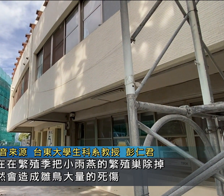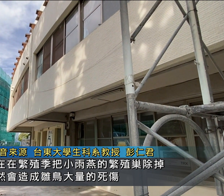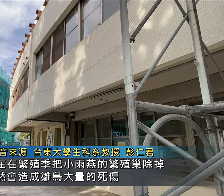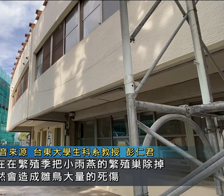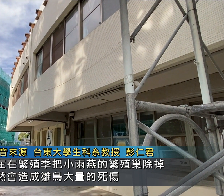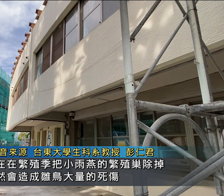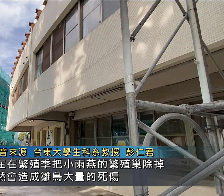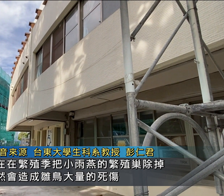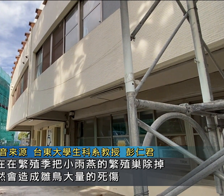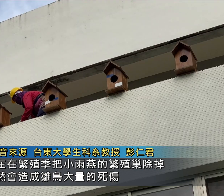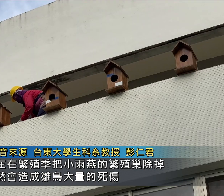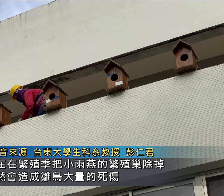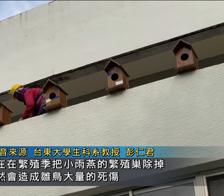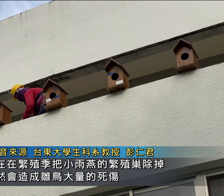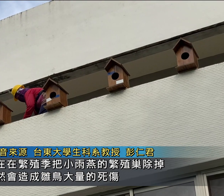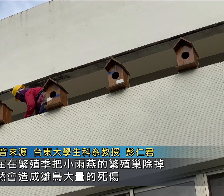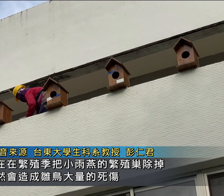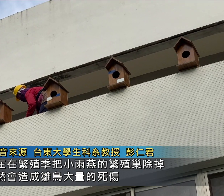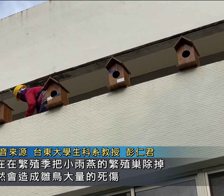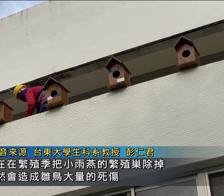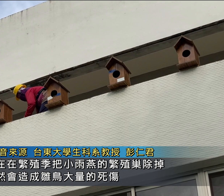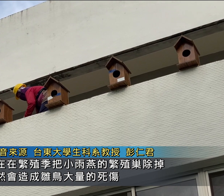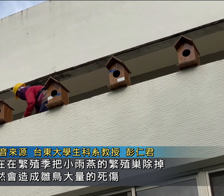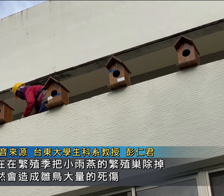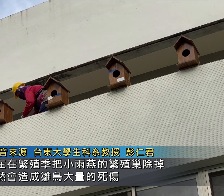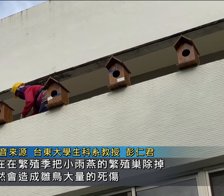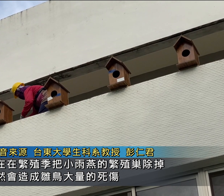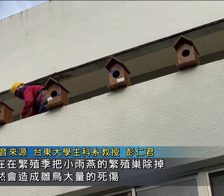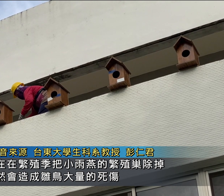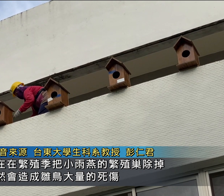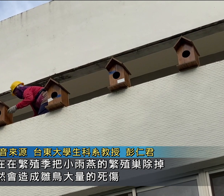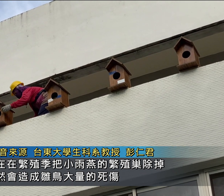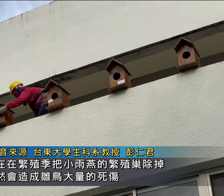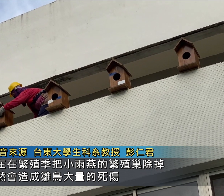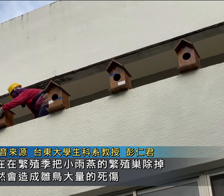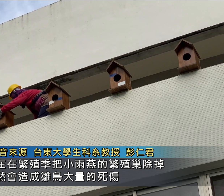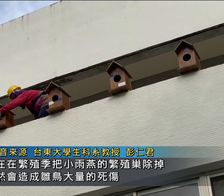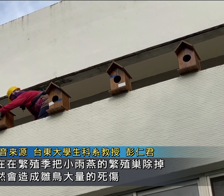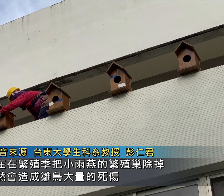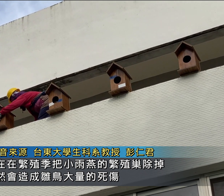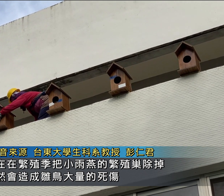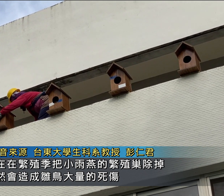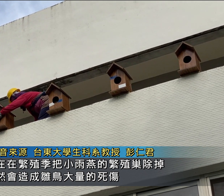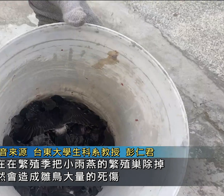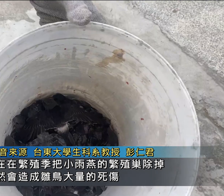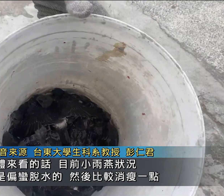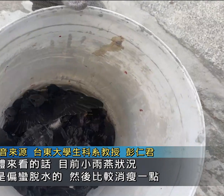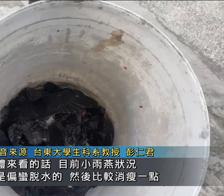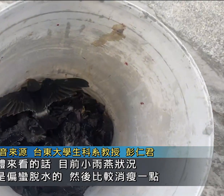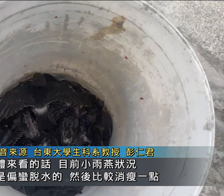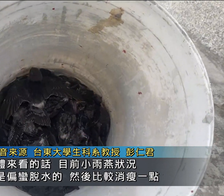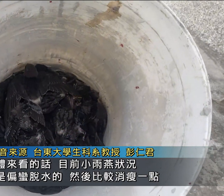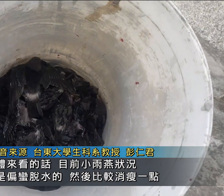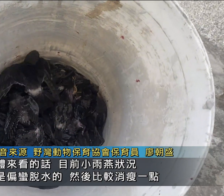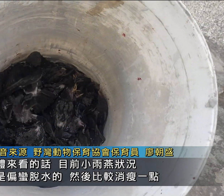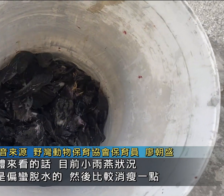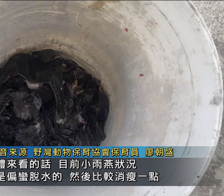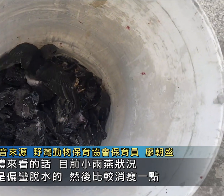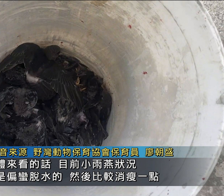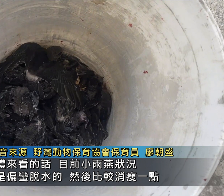殖巢除掉。显然会造成雏鸟大量的死伤。 整体来看的话，目前小雨燕收到的状况